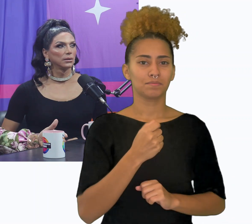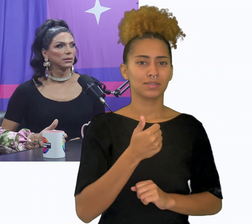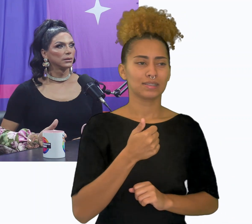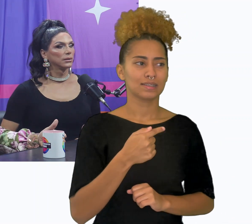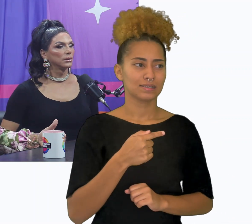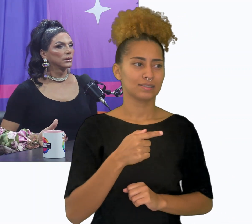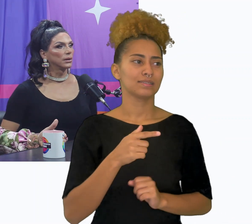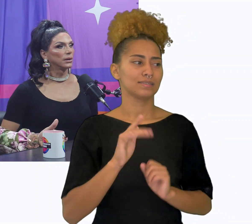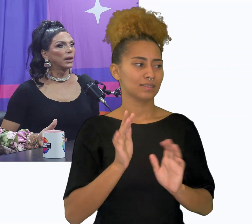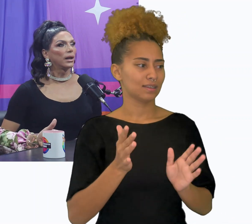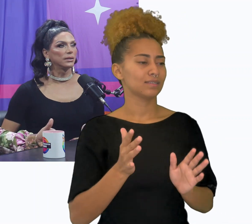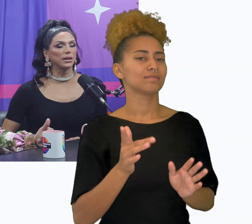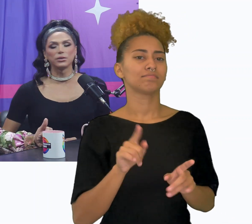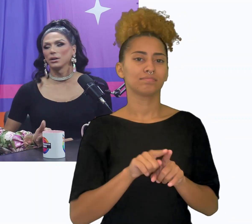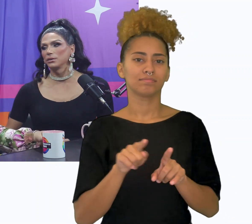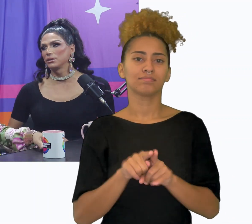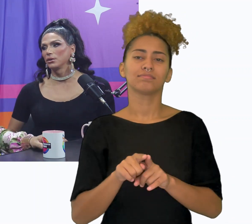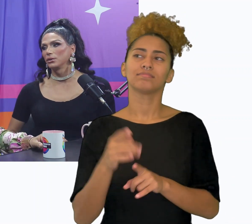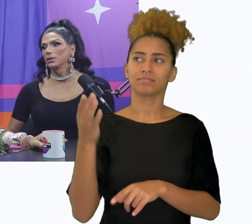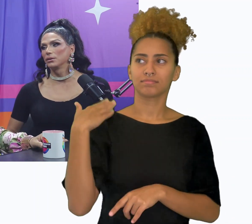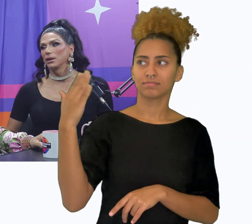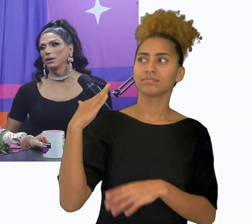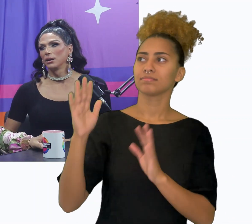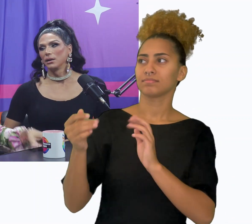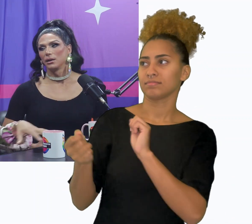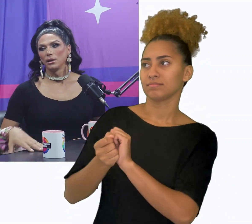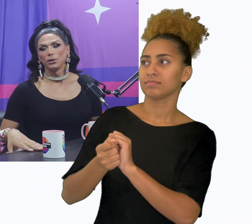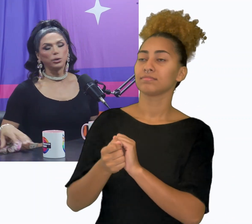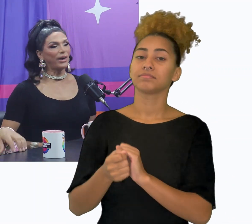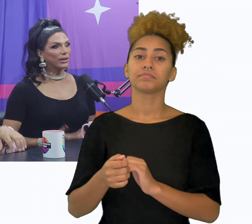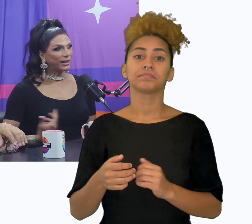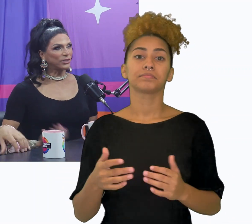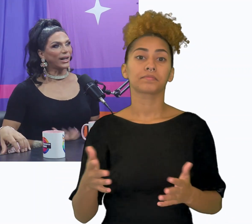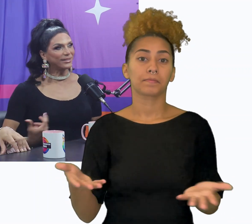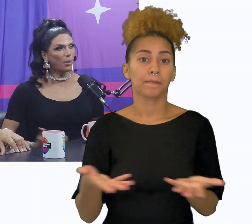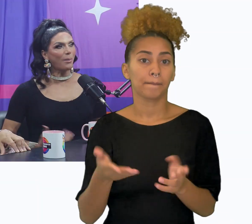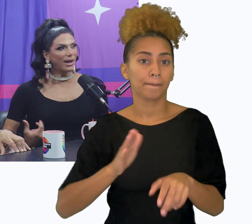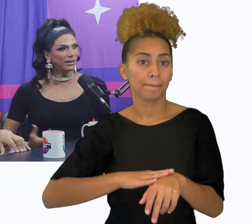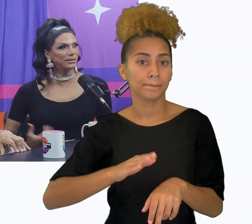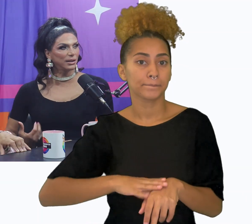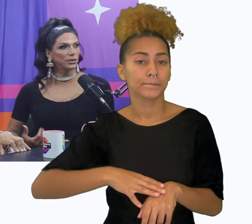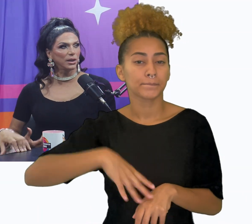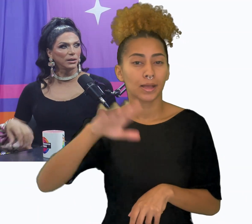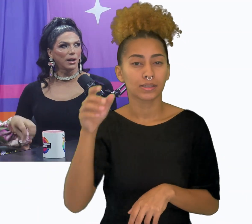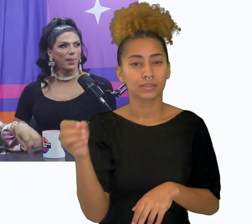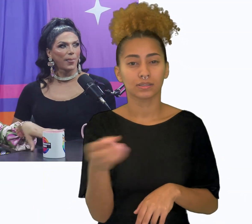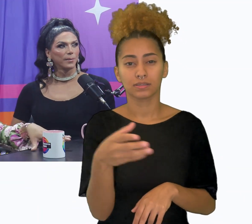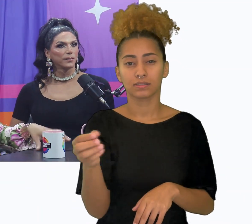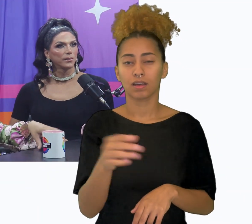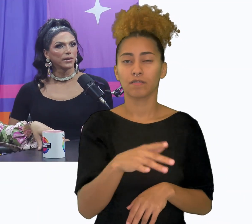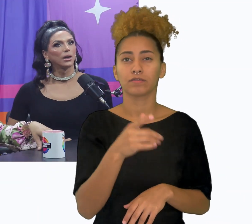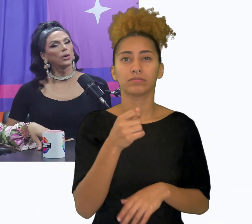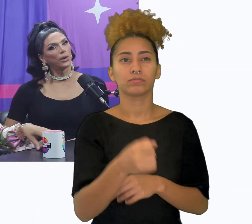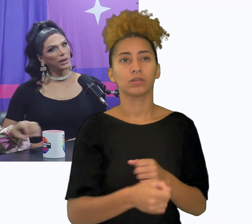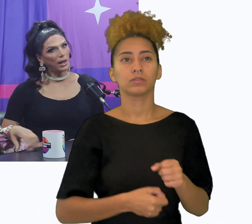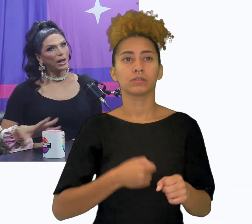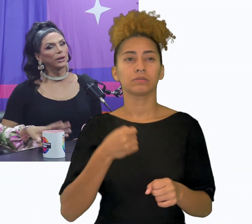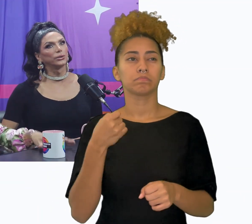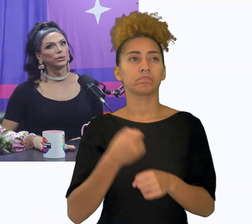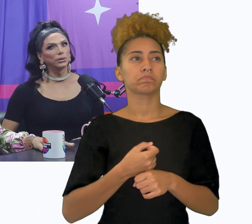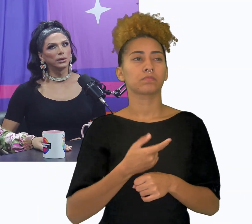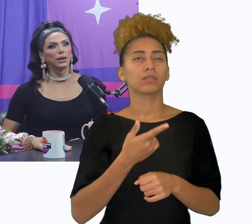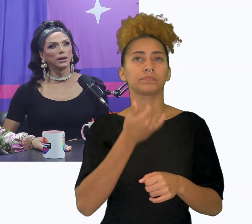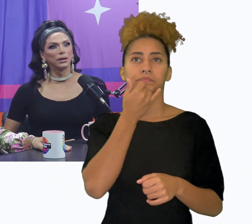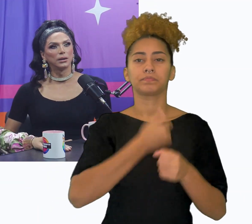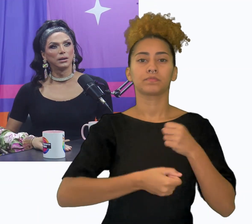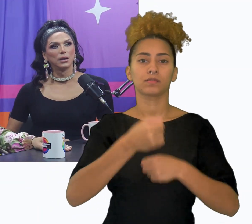fez o Atiraste, né? Né? E ela já tava comigo antes. Então, assim, pra mim, nesse Tô falando momento, dessa geração mais recente ainda. De 2020 Chloe pra cá,